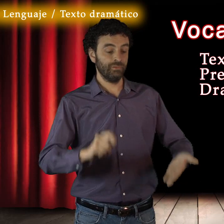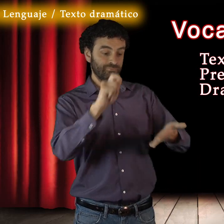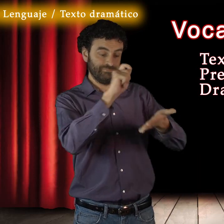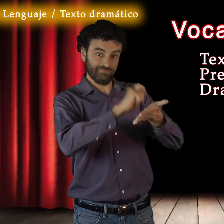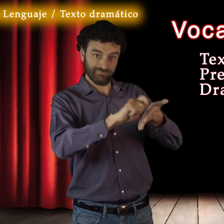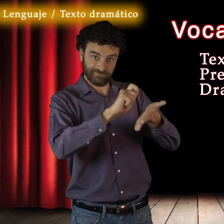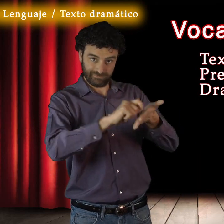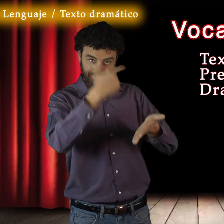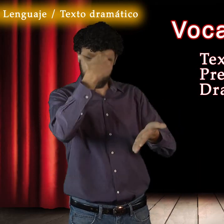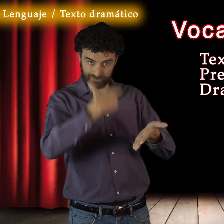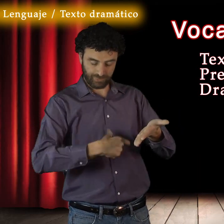dramaturgo